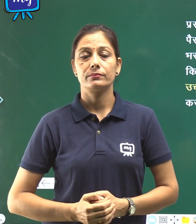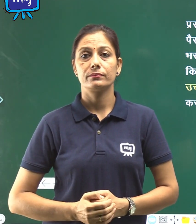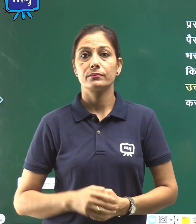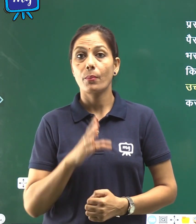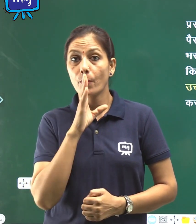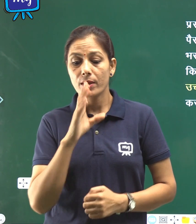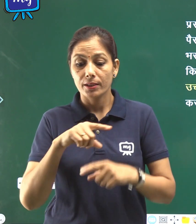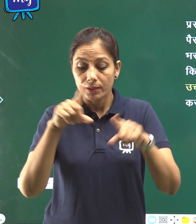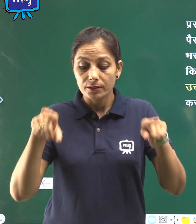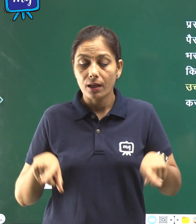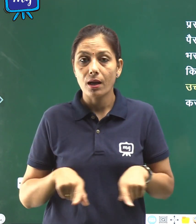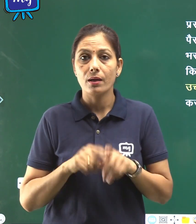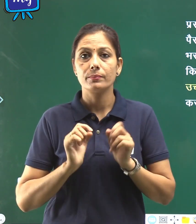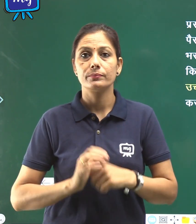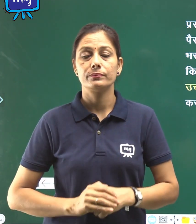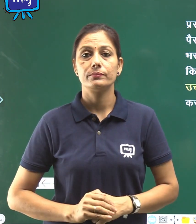तालाब